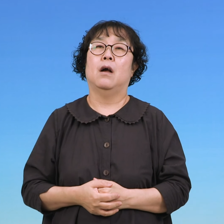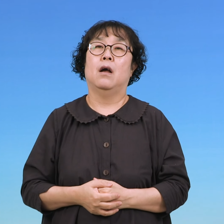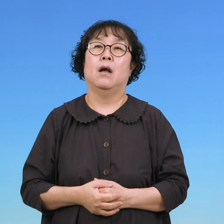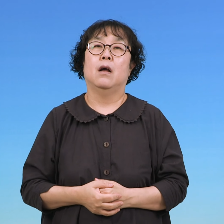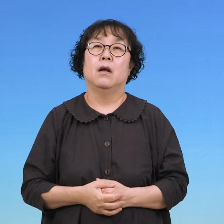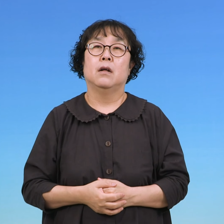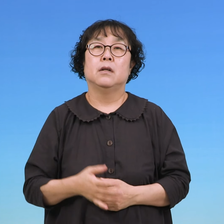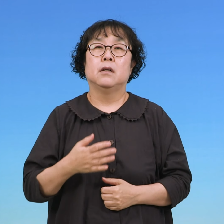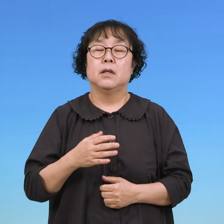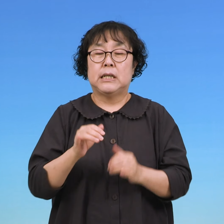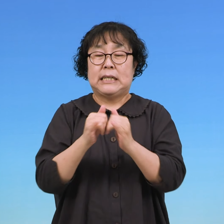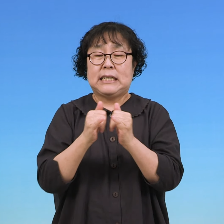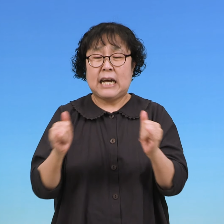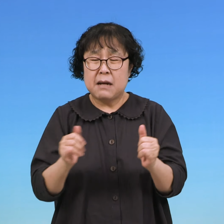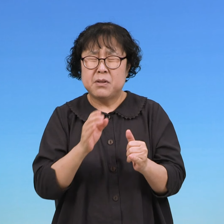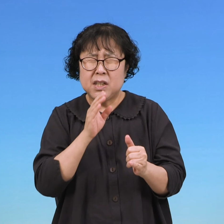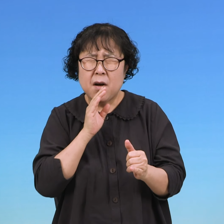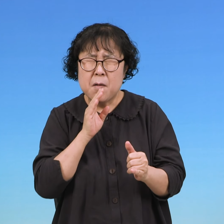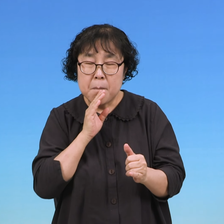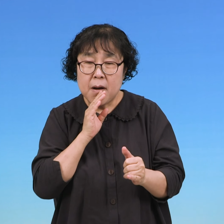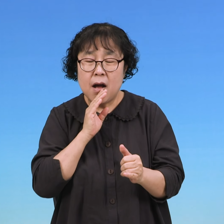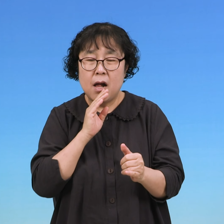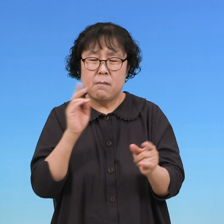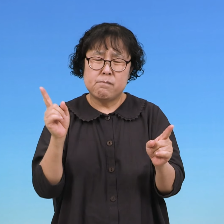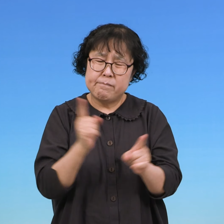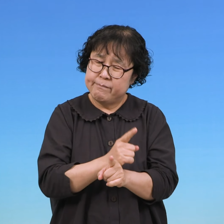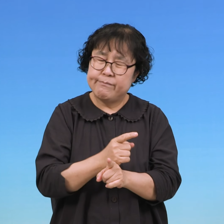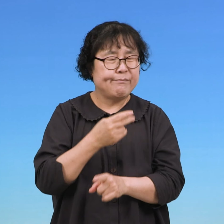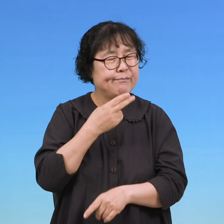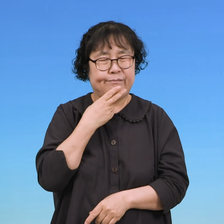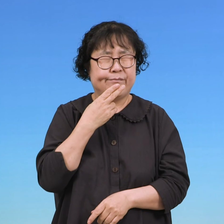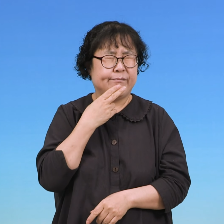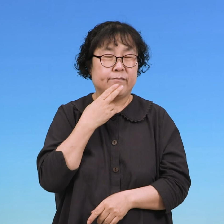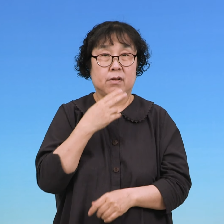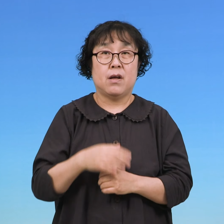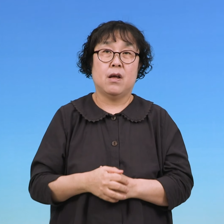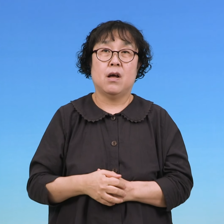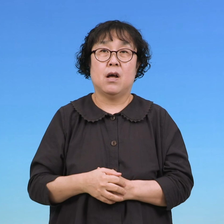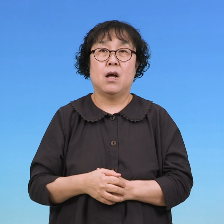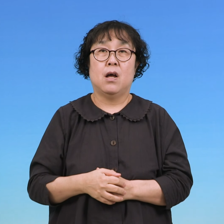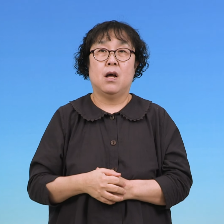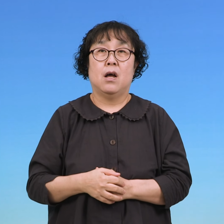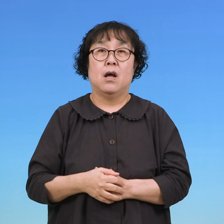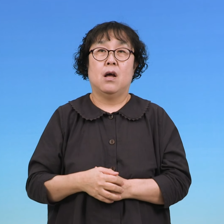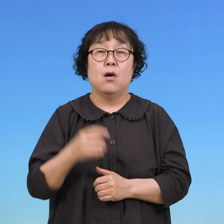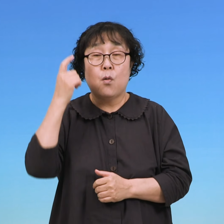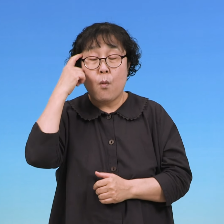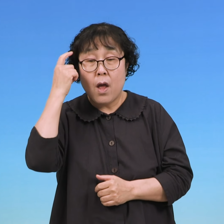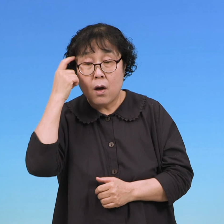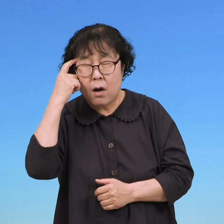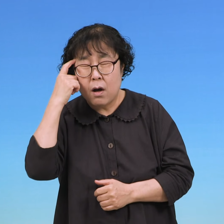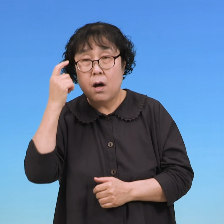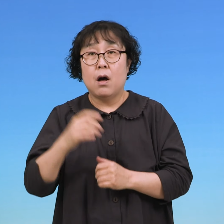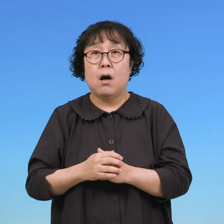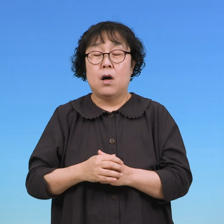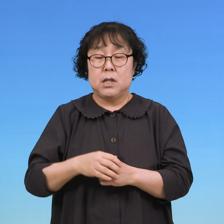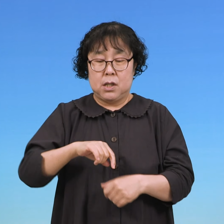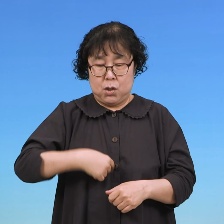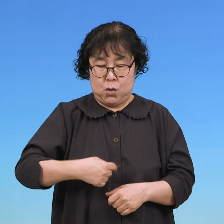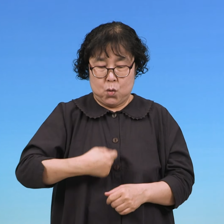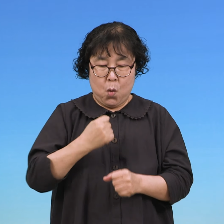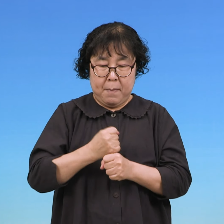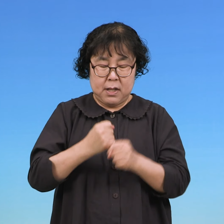사람들 진짜 안 바뀝니다. 설교 한 편 듣고 회개하는 일이 일어나면 그건 기적이에요. 왜 안 바뀔까요? 이미 다